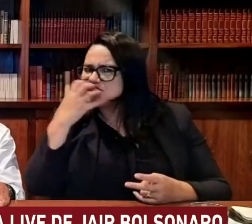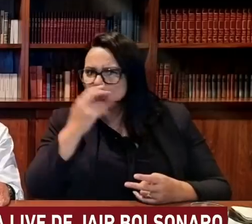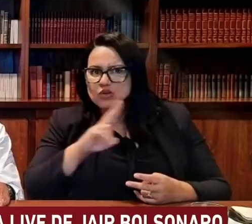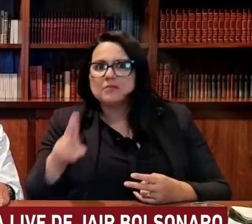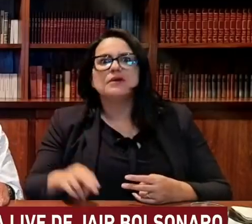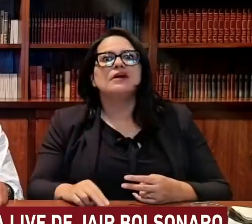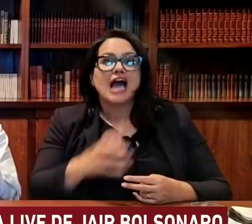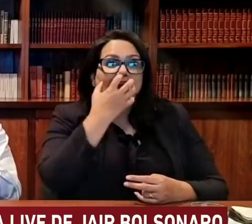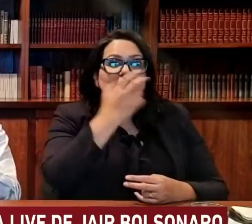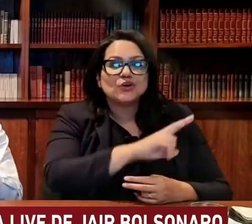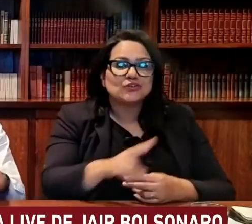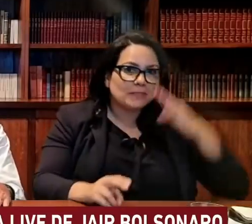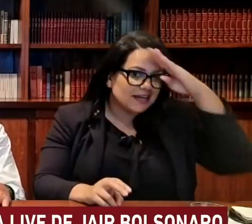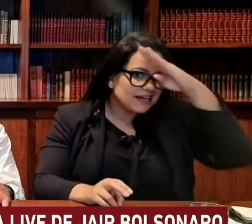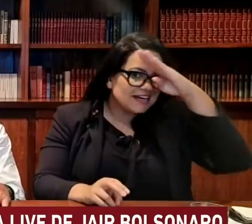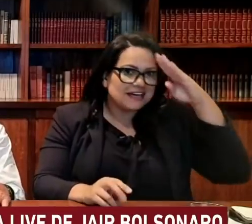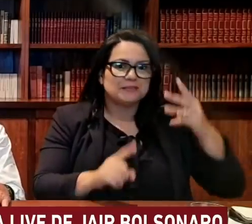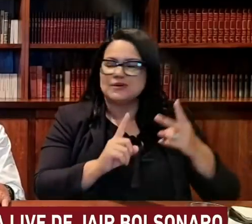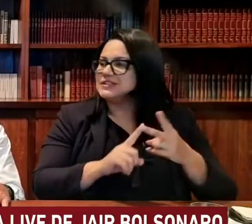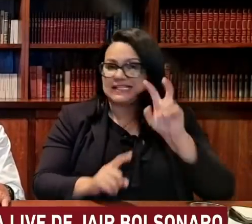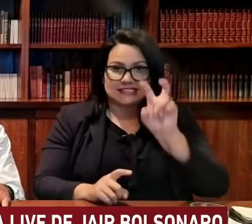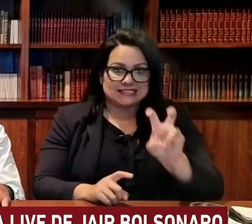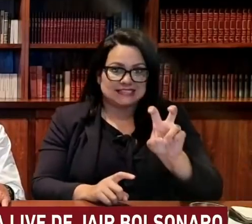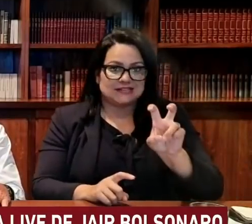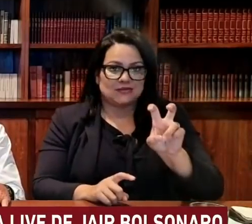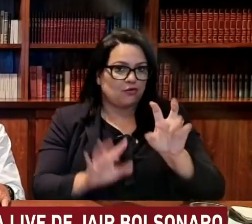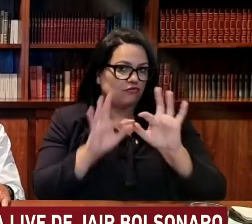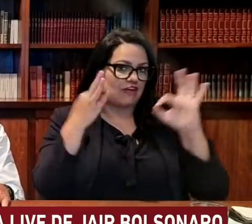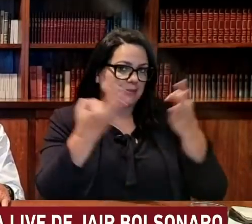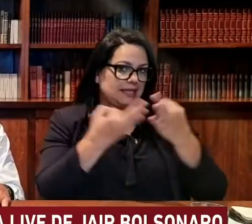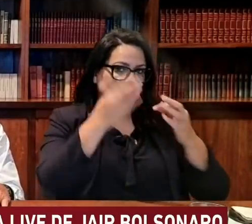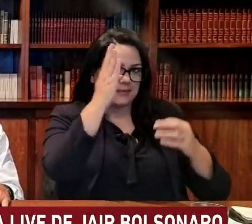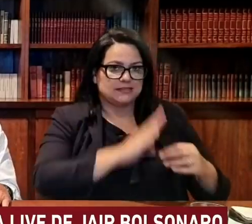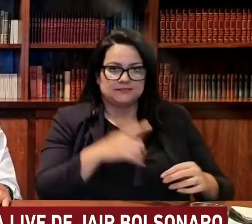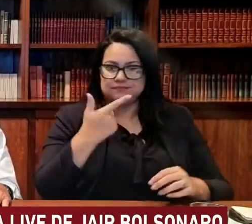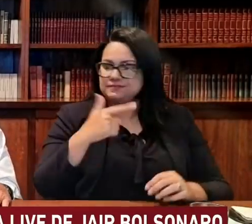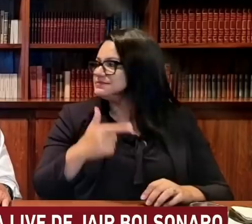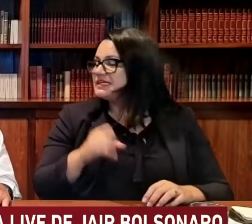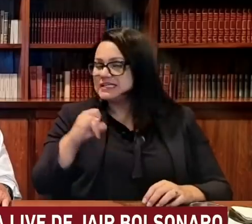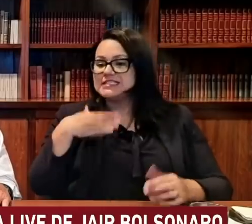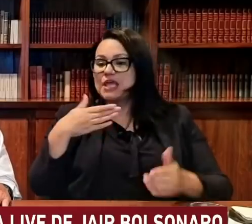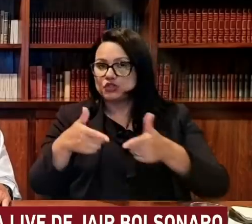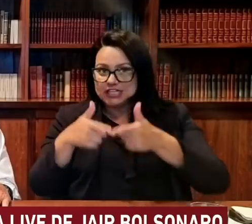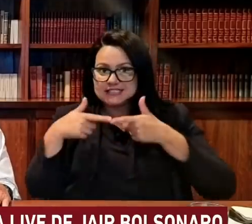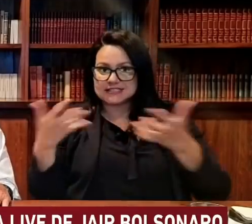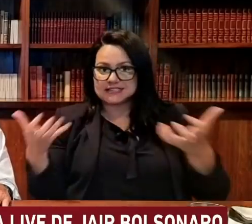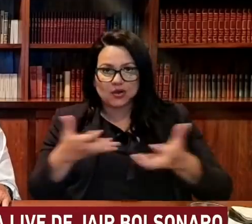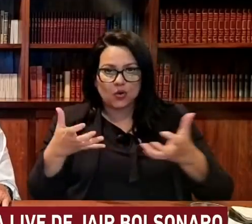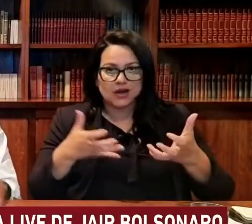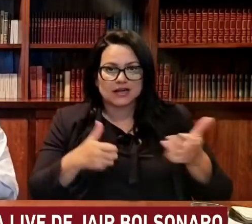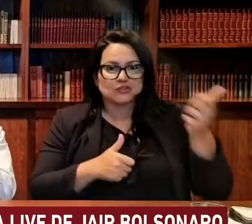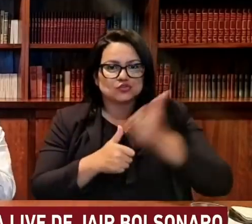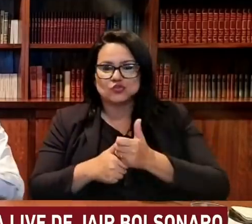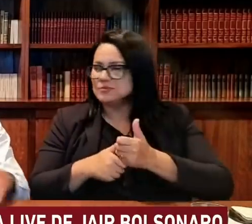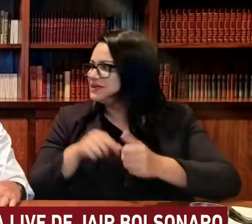Uh-huh. Caramba, tá aí ele pra casa? Eu tenho 5, que eu não tenho família no Brasil, né? Eu tô então, se eu entrar de licença agora, o Mourão não assume, assume